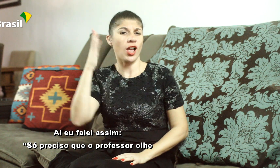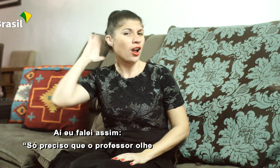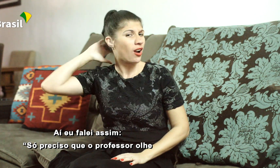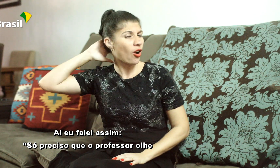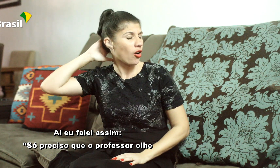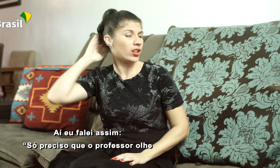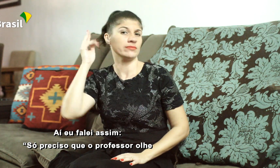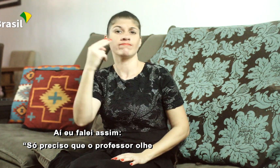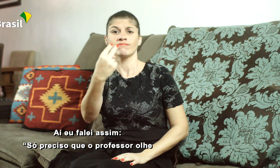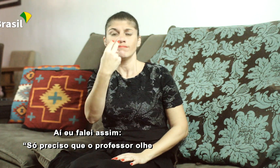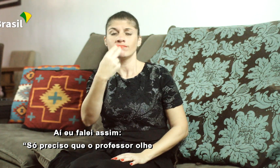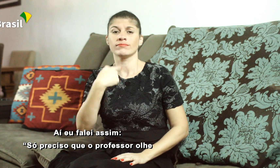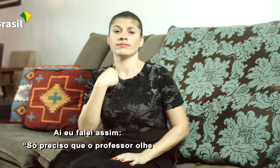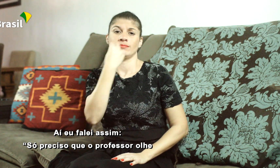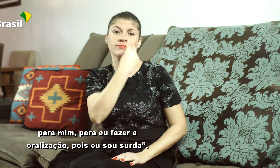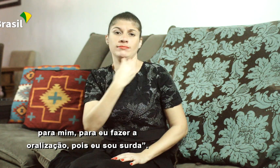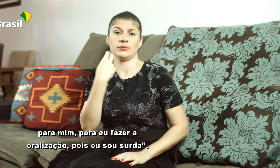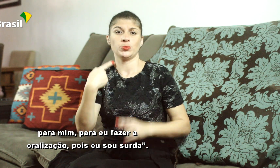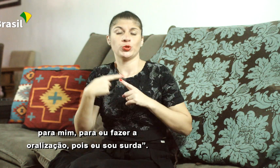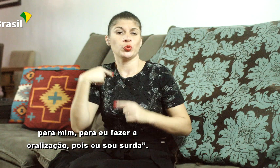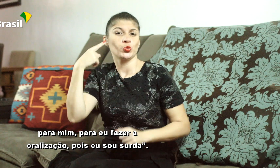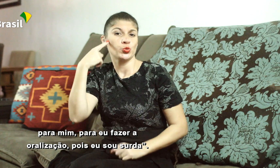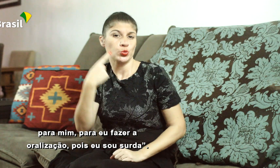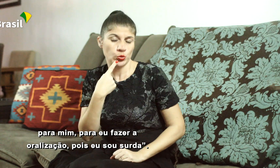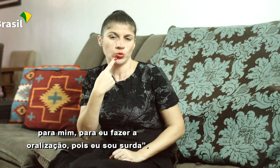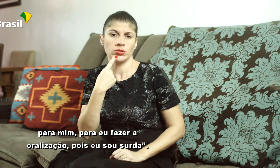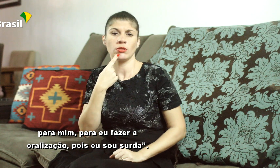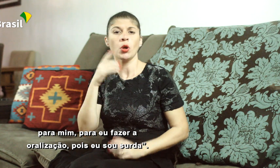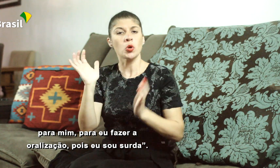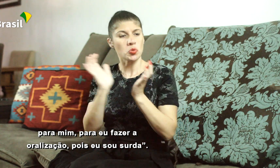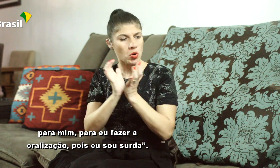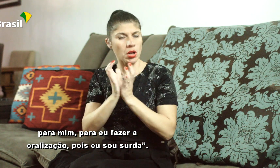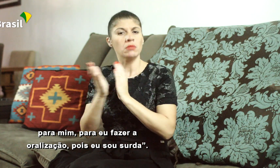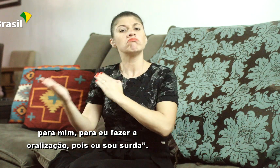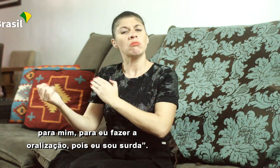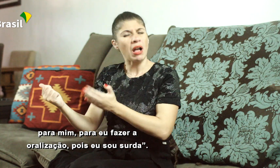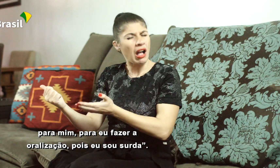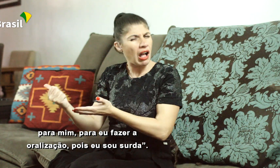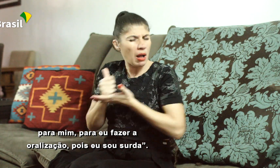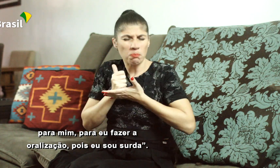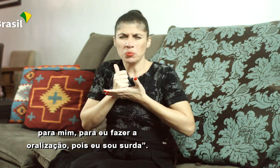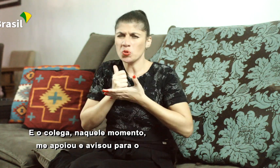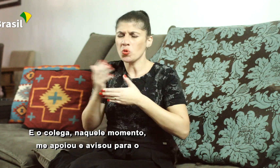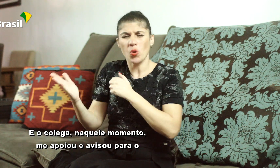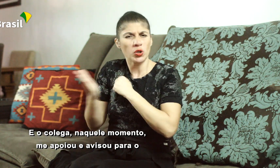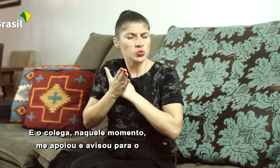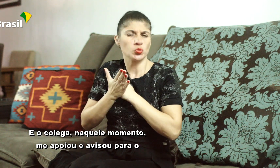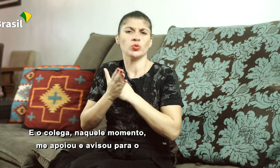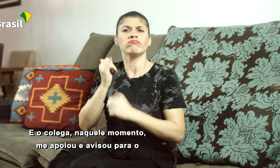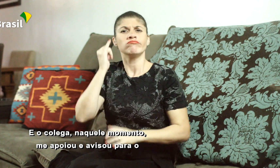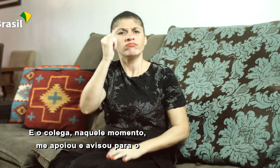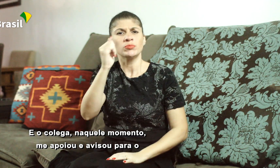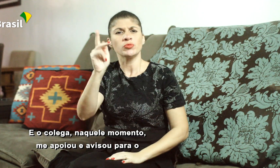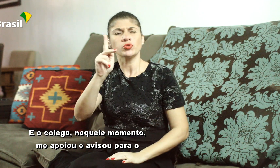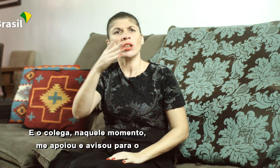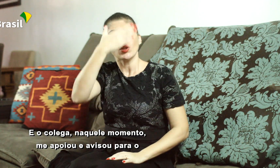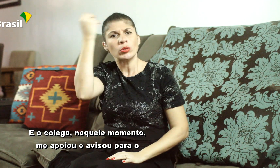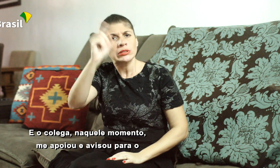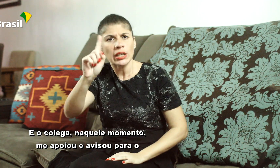assim, só preciso que o professor olhe para mim poder fazer a oralização, pois eu sou surda. E o colega naquele momento me apoiou e